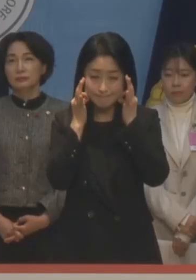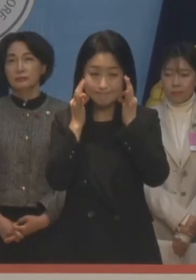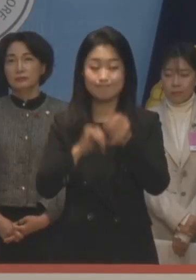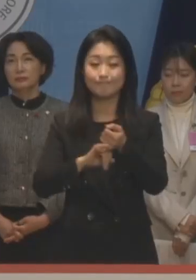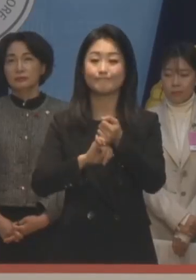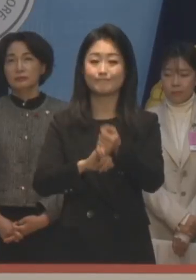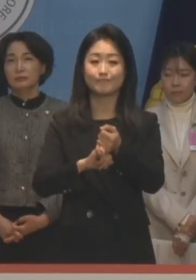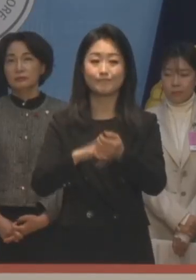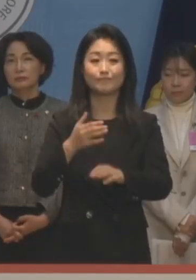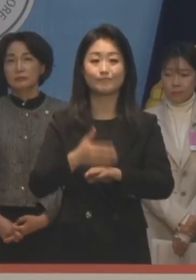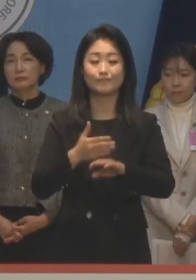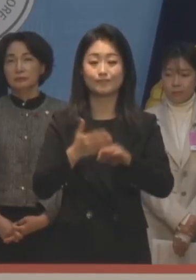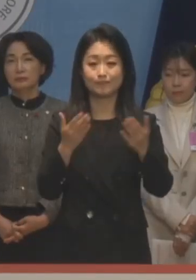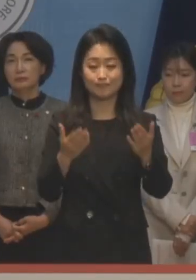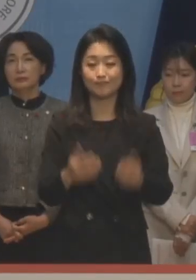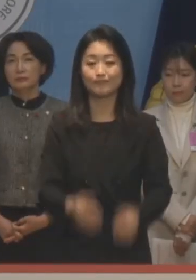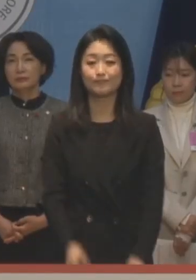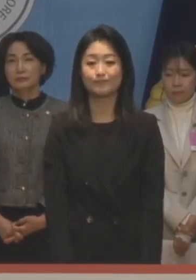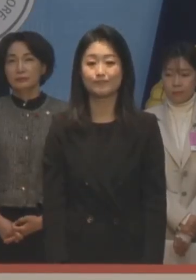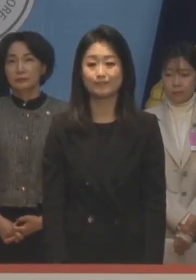다하겠습니다. 감사합니다.